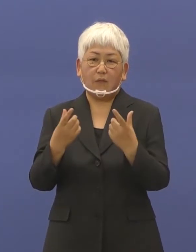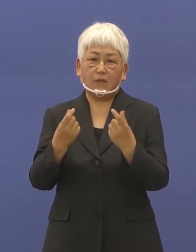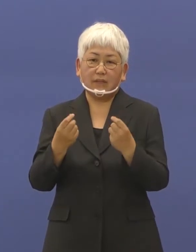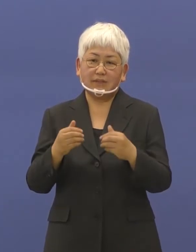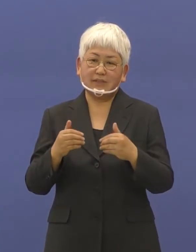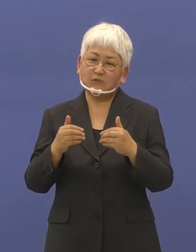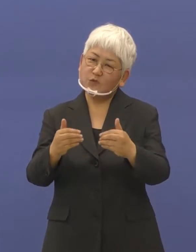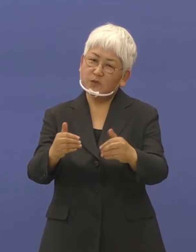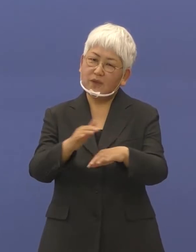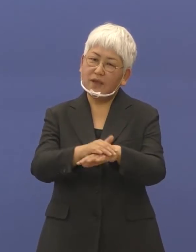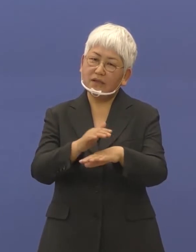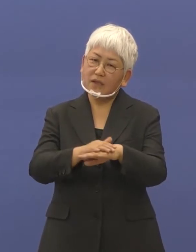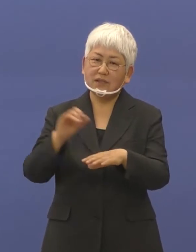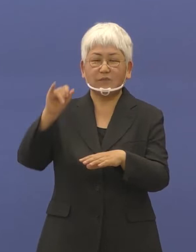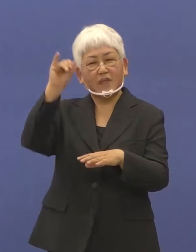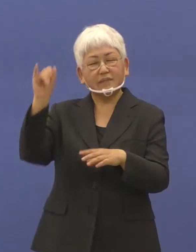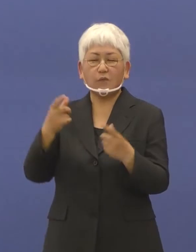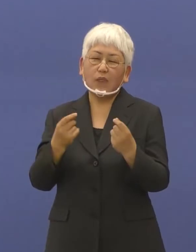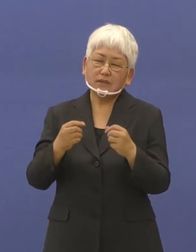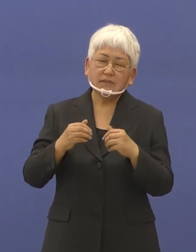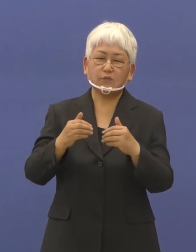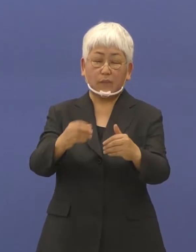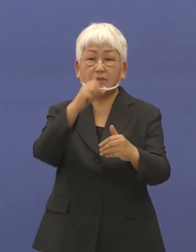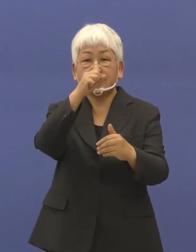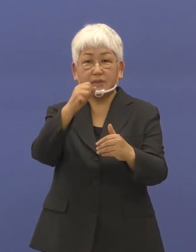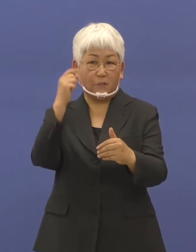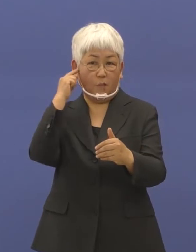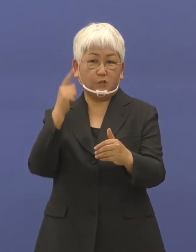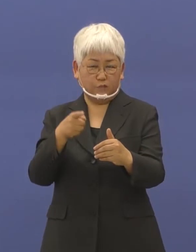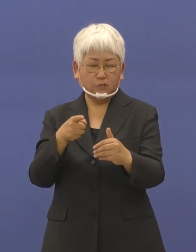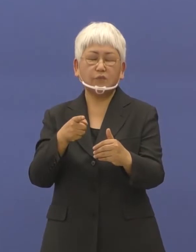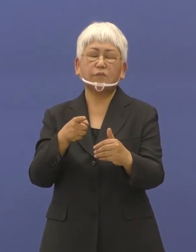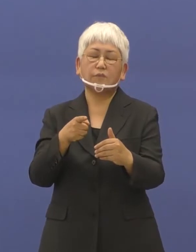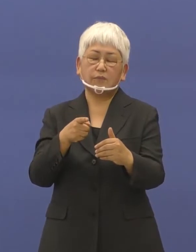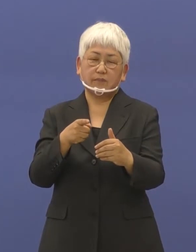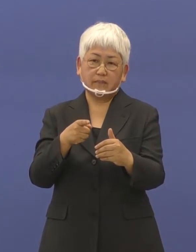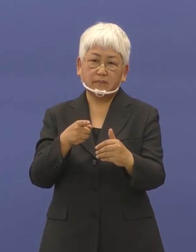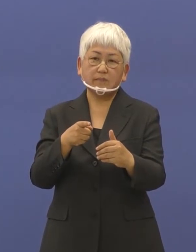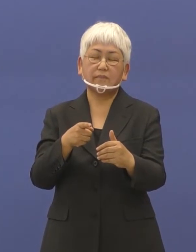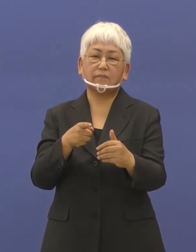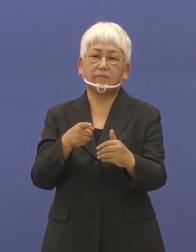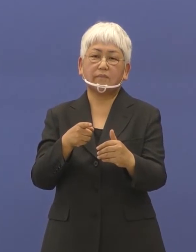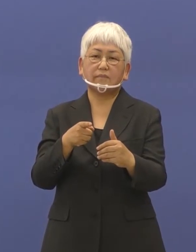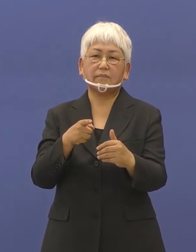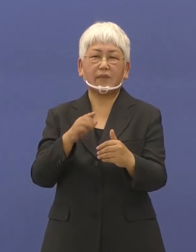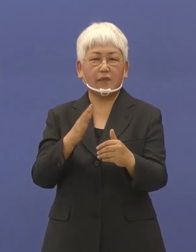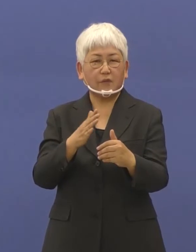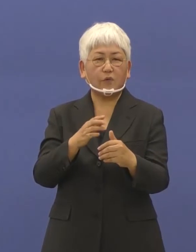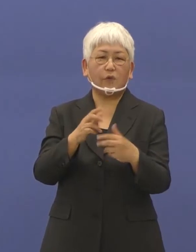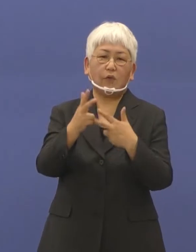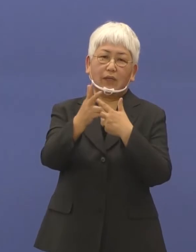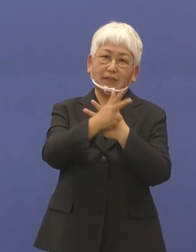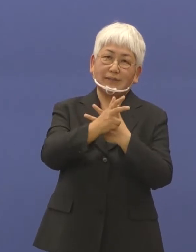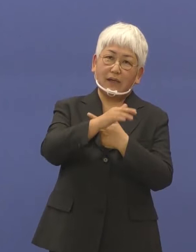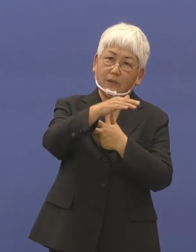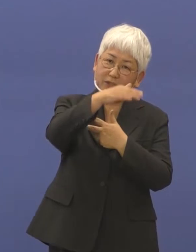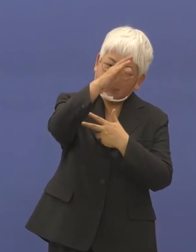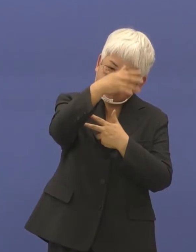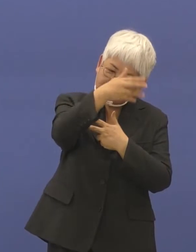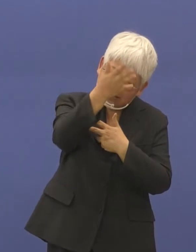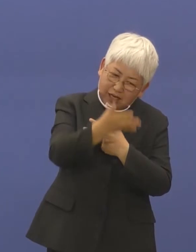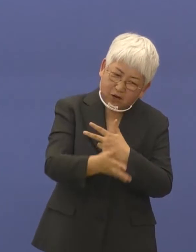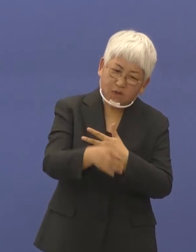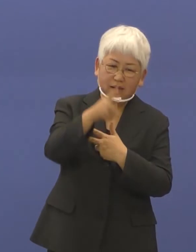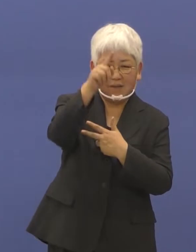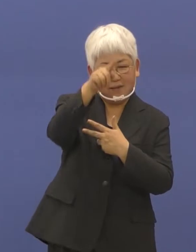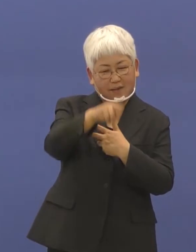イメージがあったんだと思うんですけれども、この 内陸北上川流域にはこう北上川